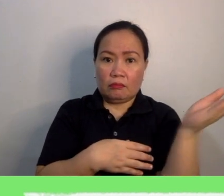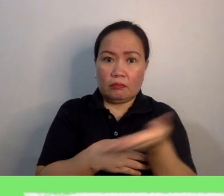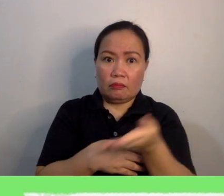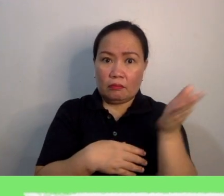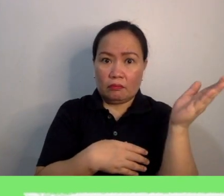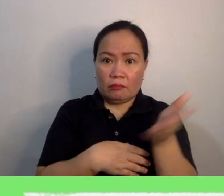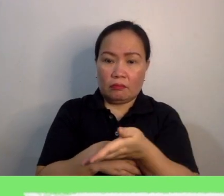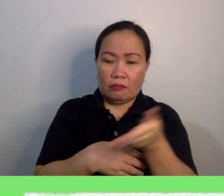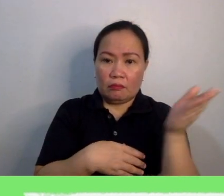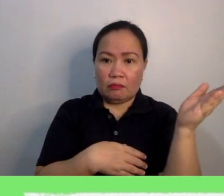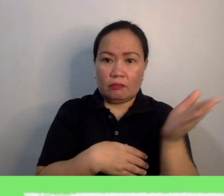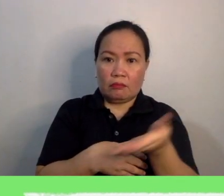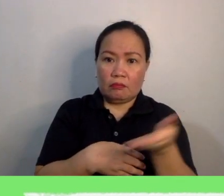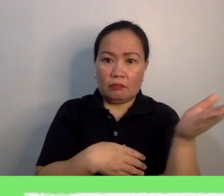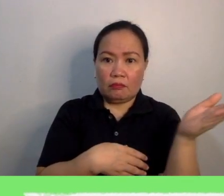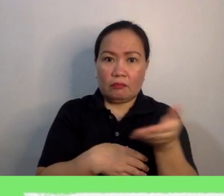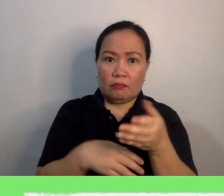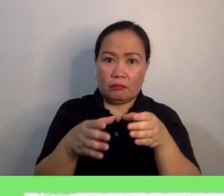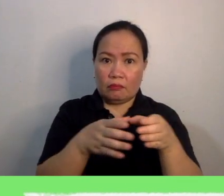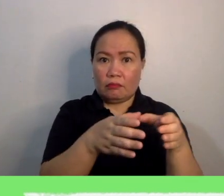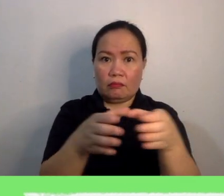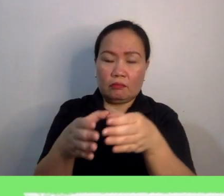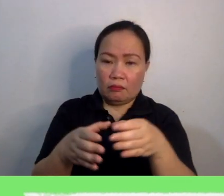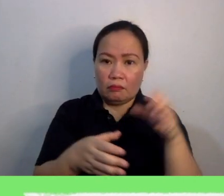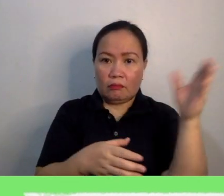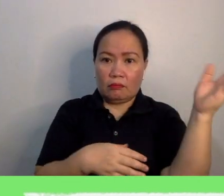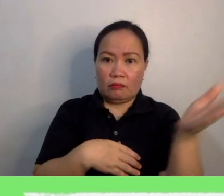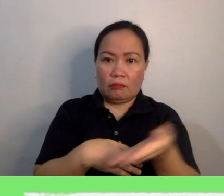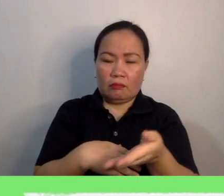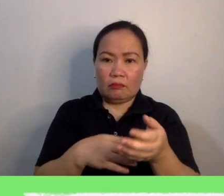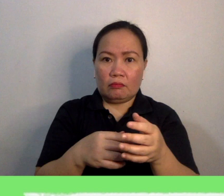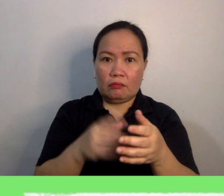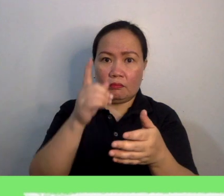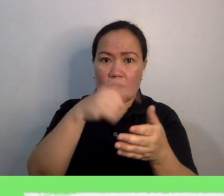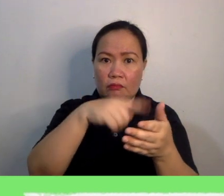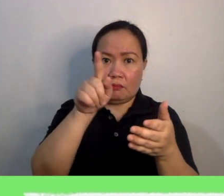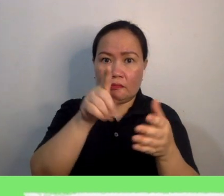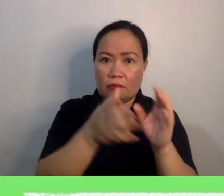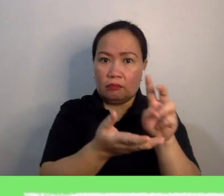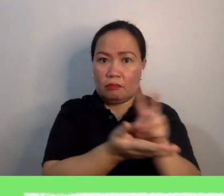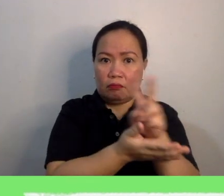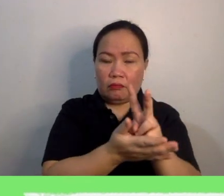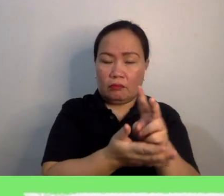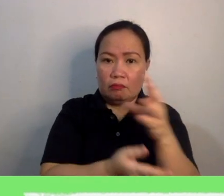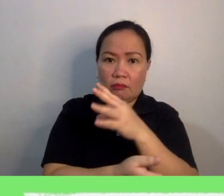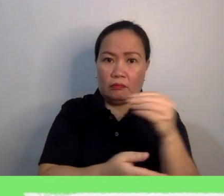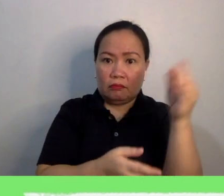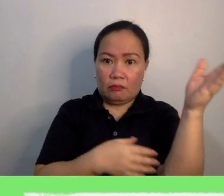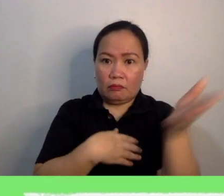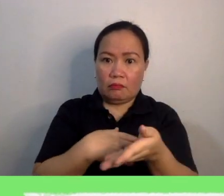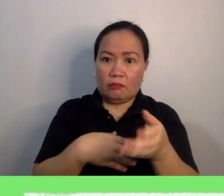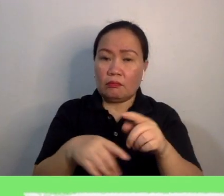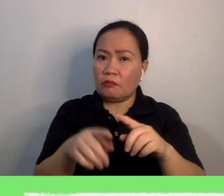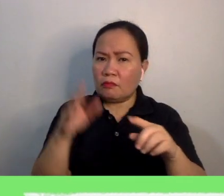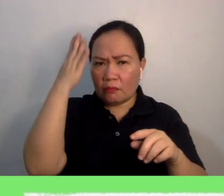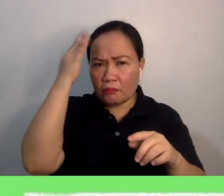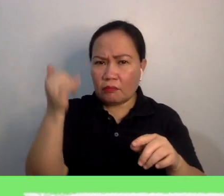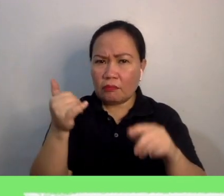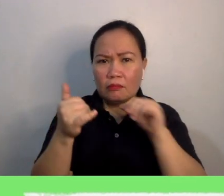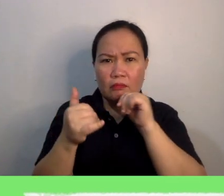same time, side siya ni angle 2. So, check tayo dito sa dalawa. Pero bakit hindi siya